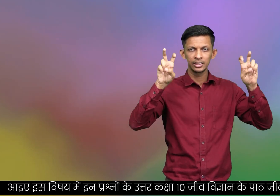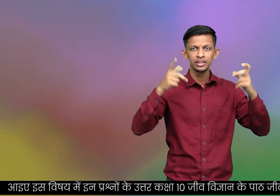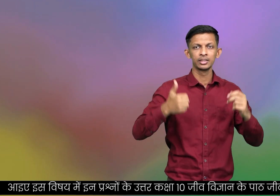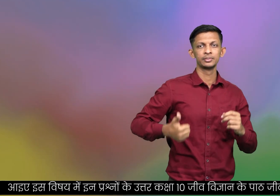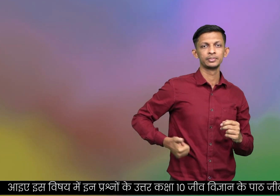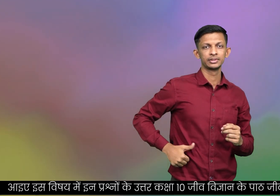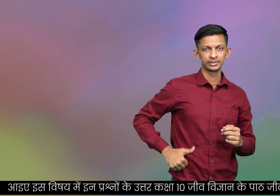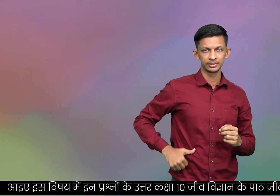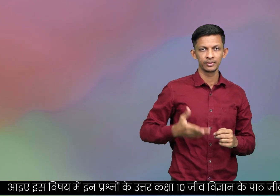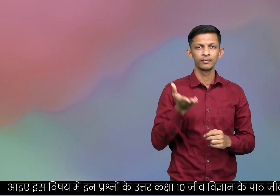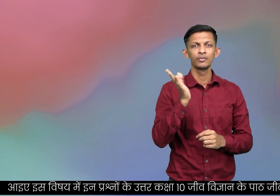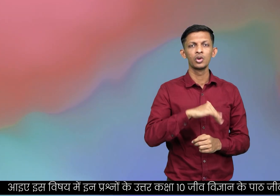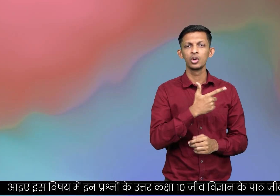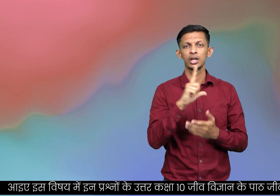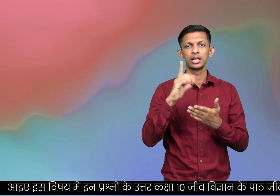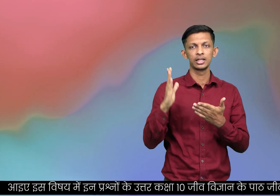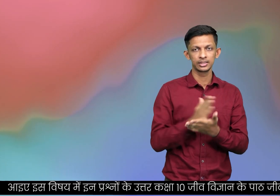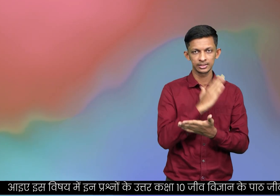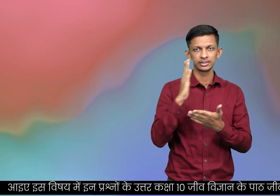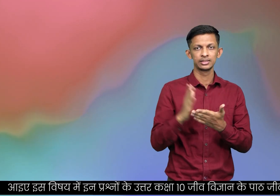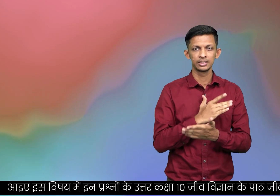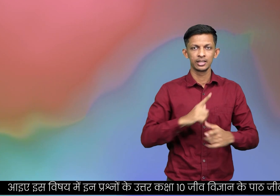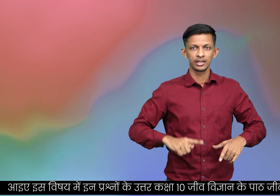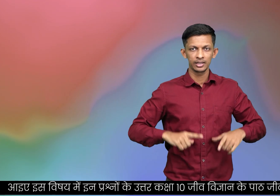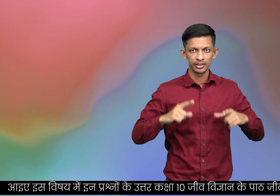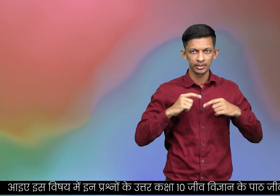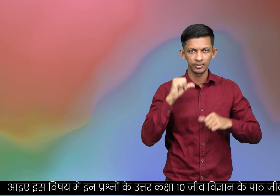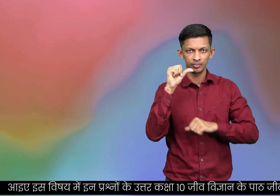प्रक्रियाओं से संबंधित है।